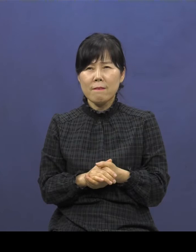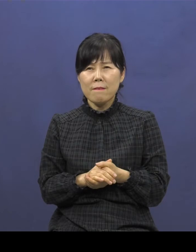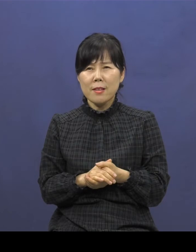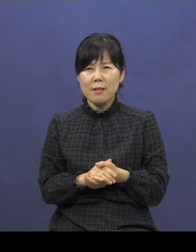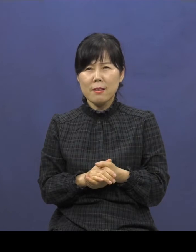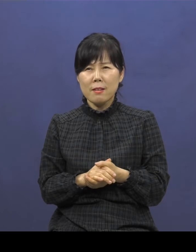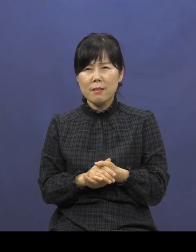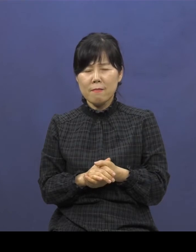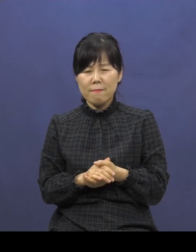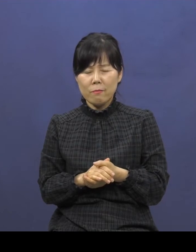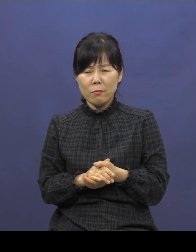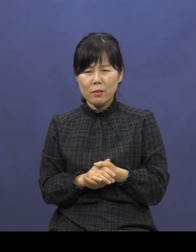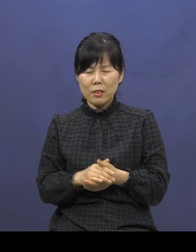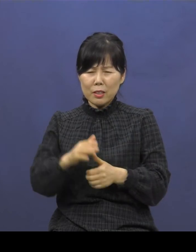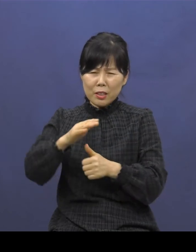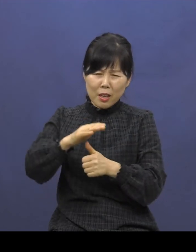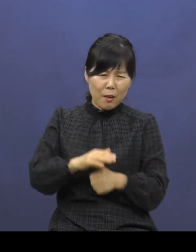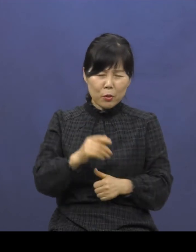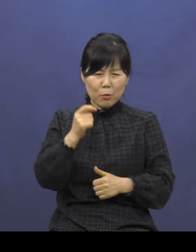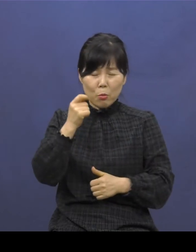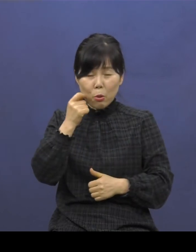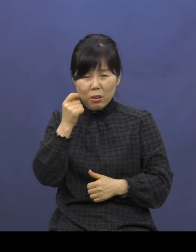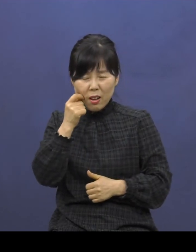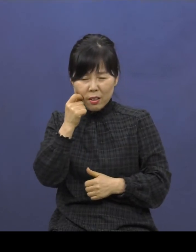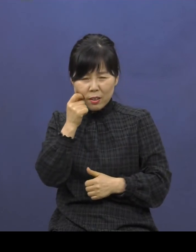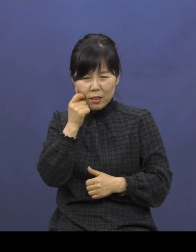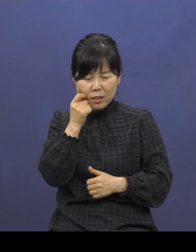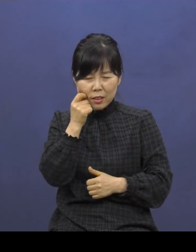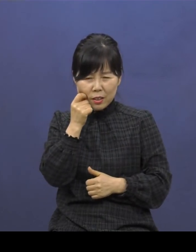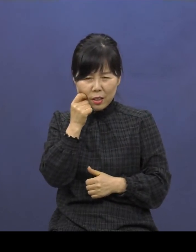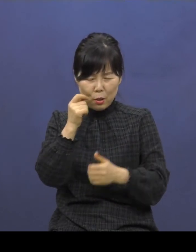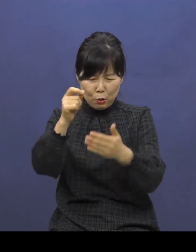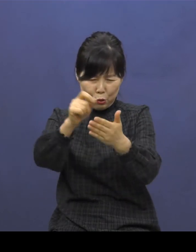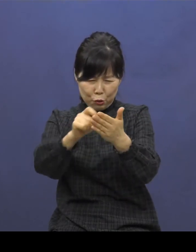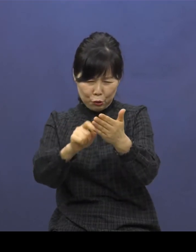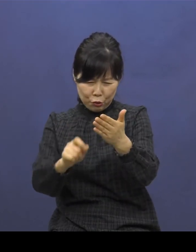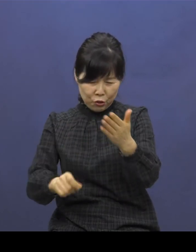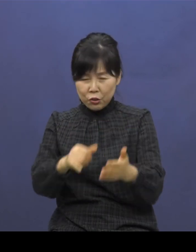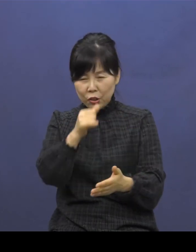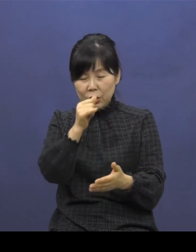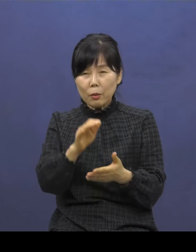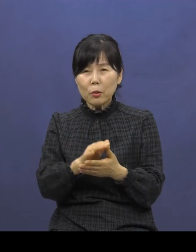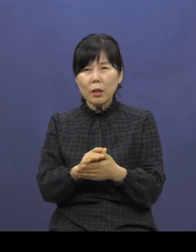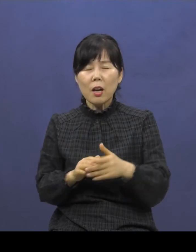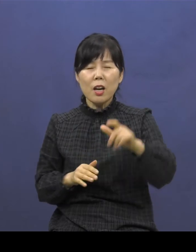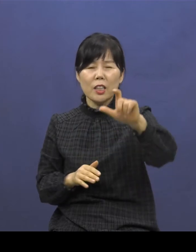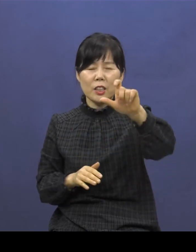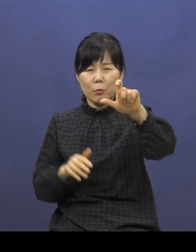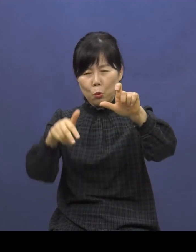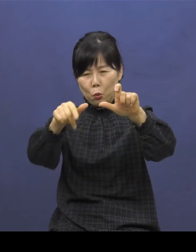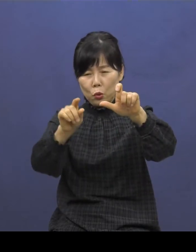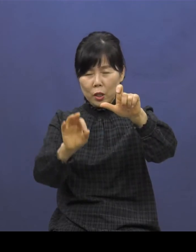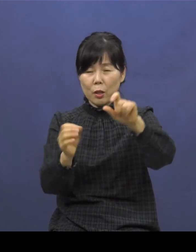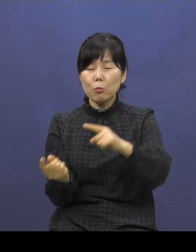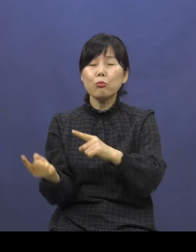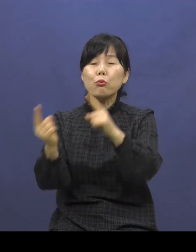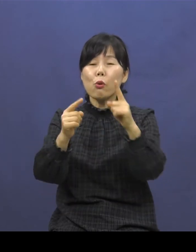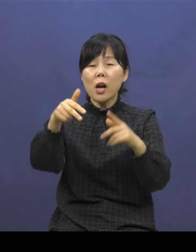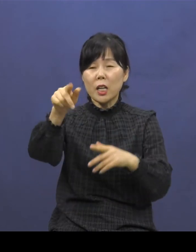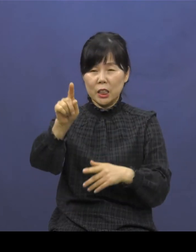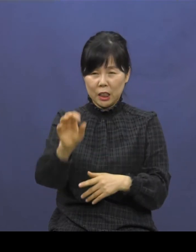정말 참을 수 없이 터져나오는 어떤 이야기들이 나오고 있어요. 그게 바로 부활장이에요. 그게 고린도전서